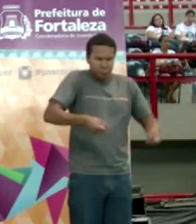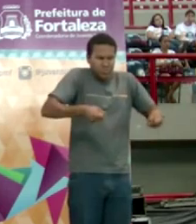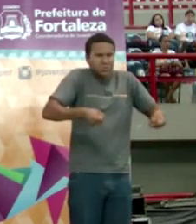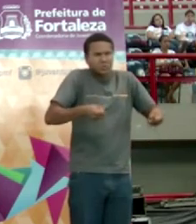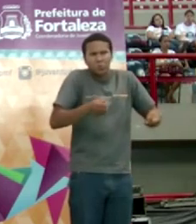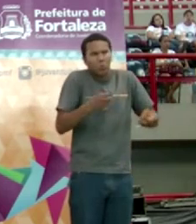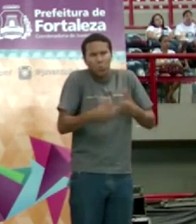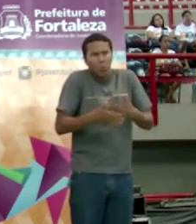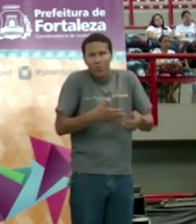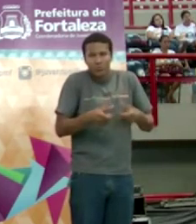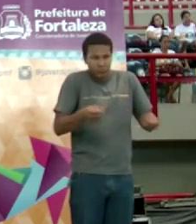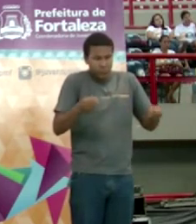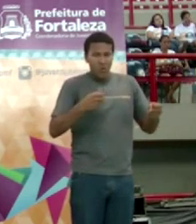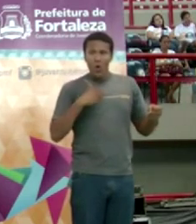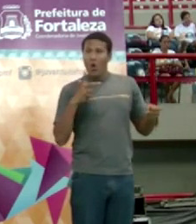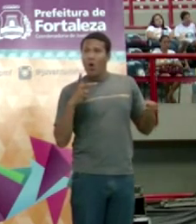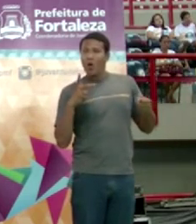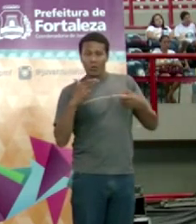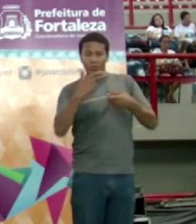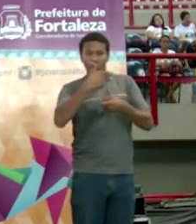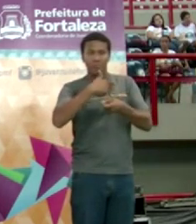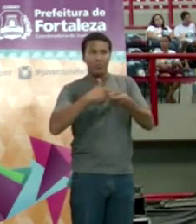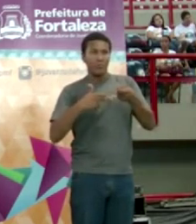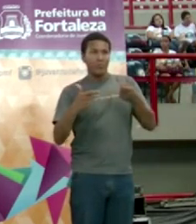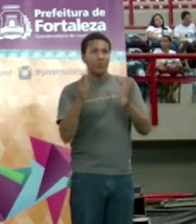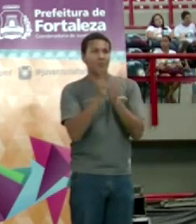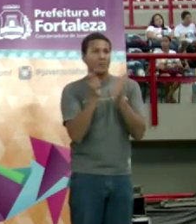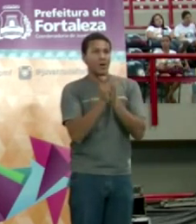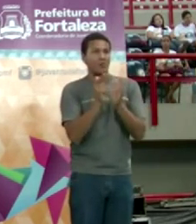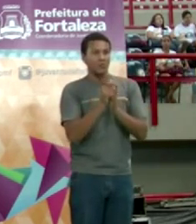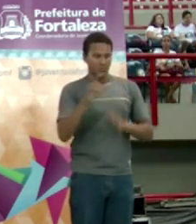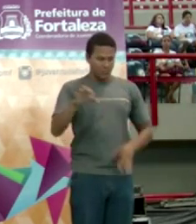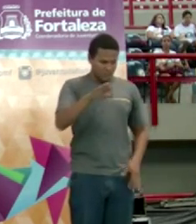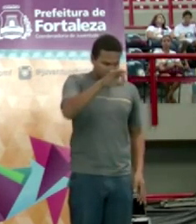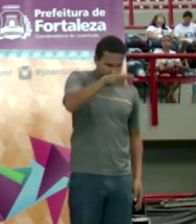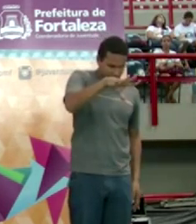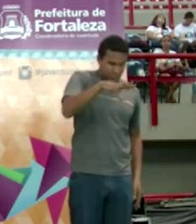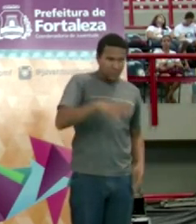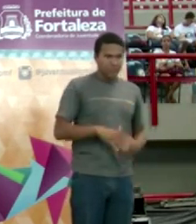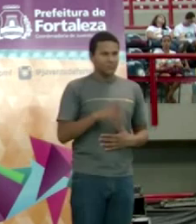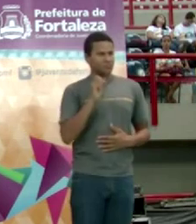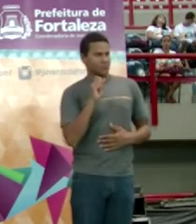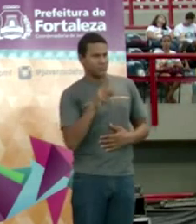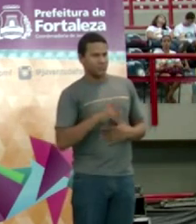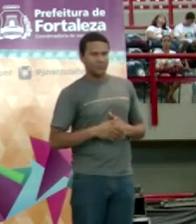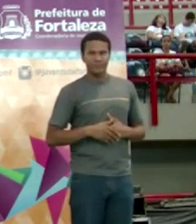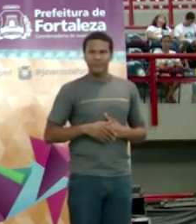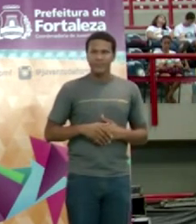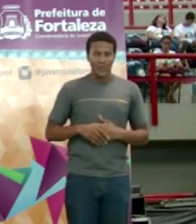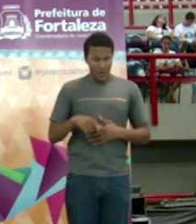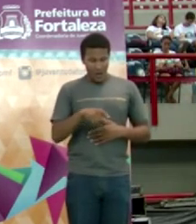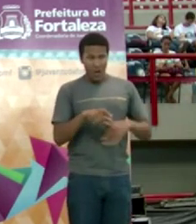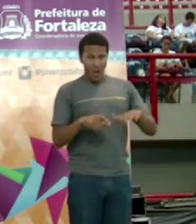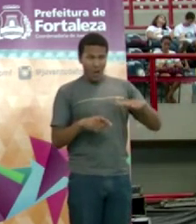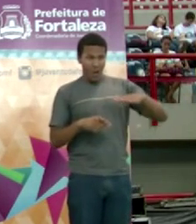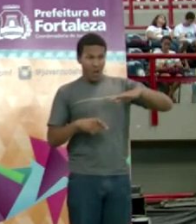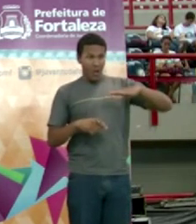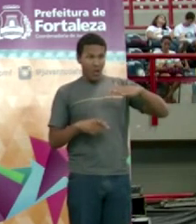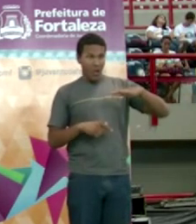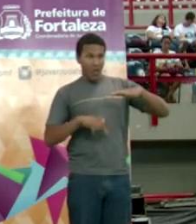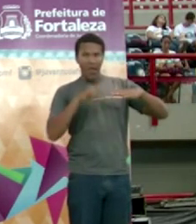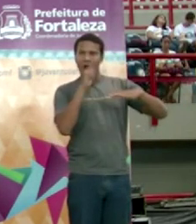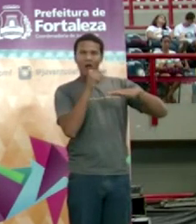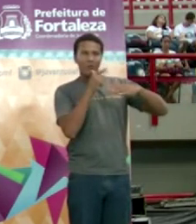for, corta o papel, pica o papel e solta o papel. Você vai ver que o papel, ele vai